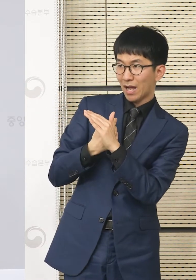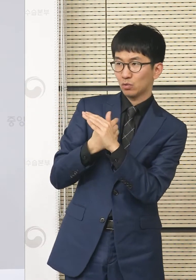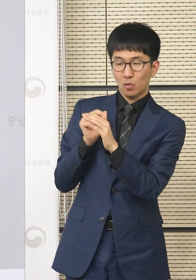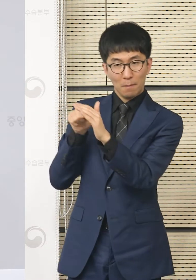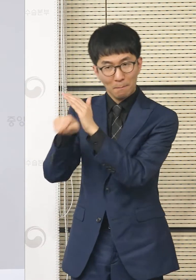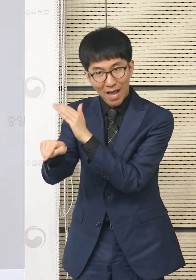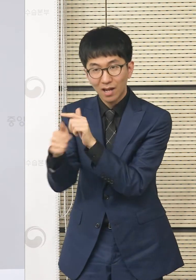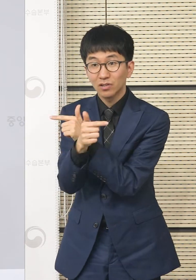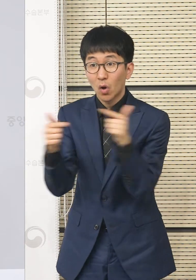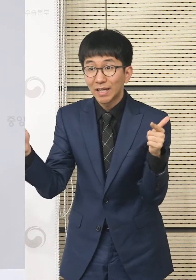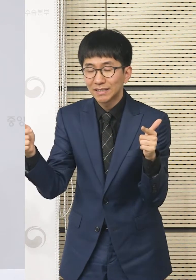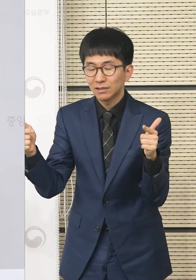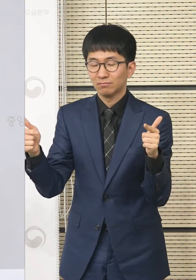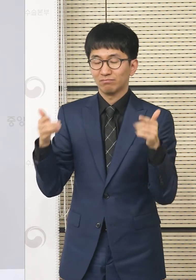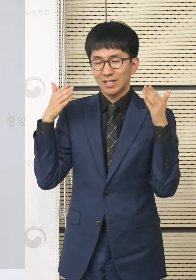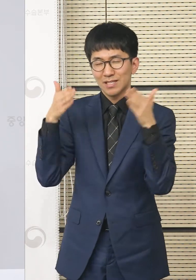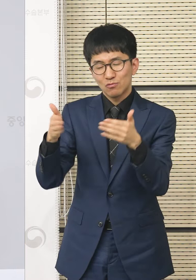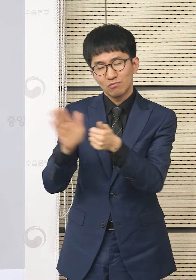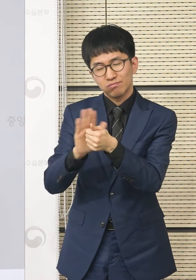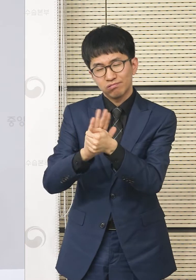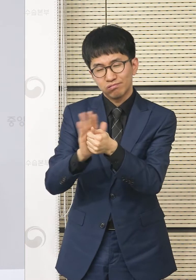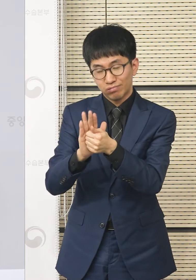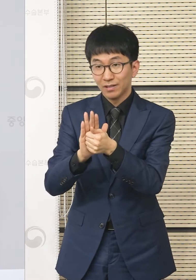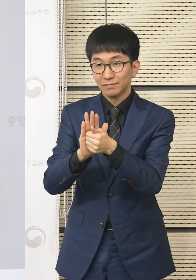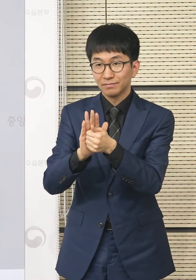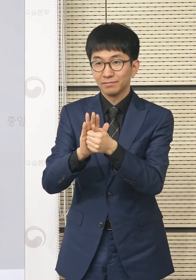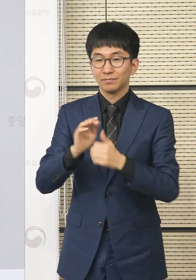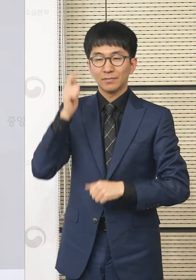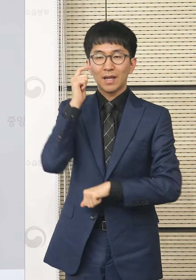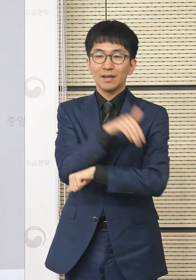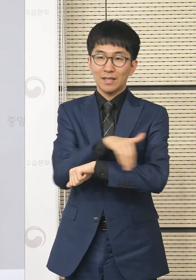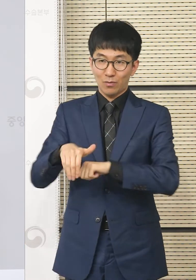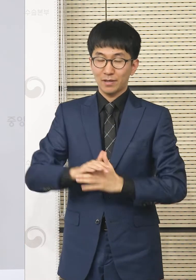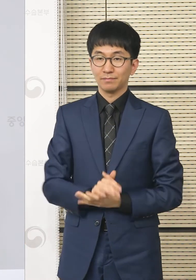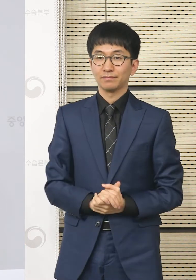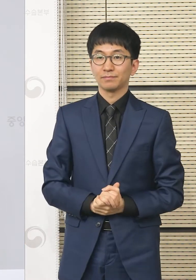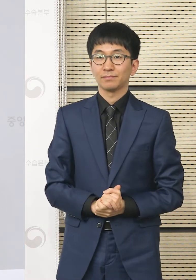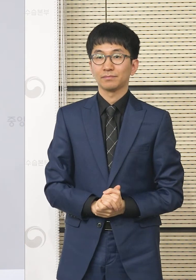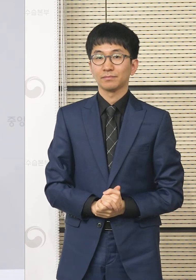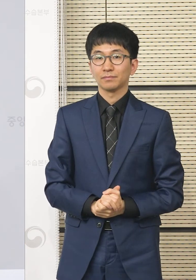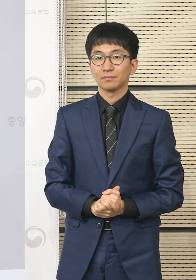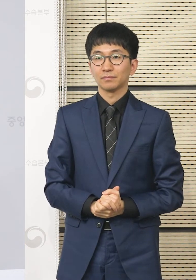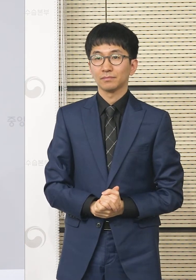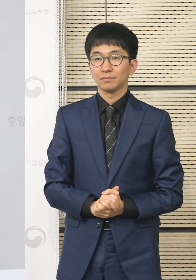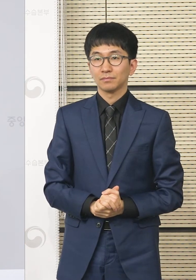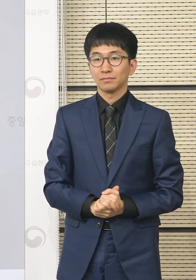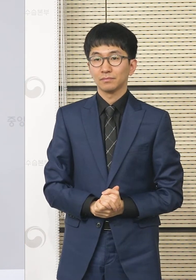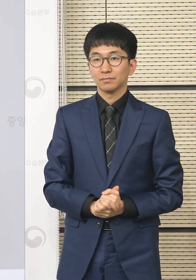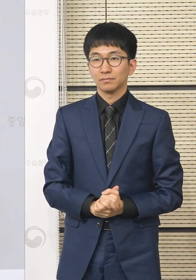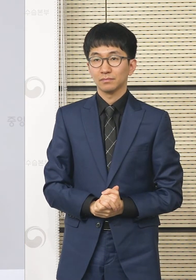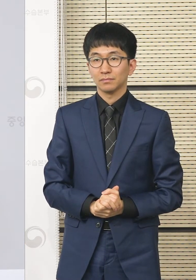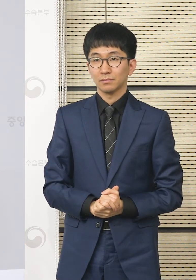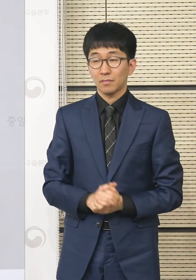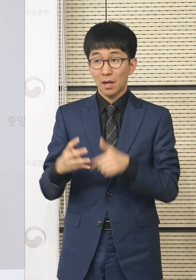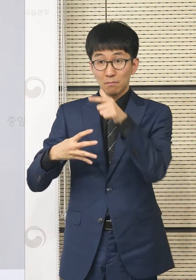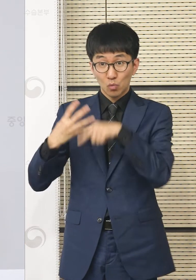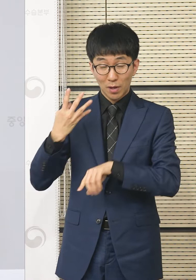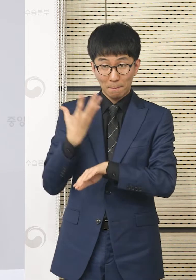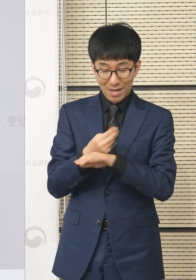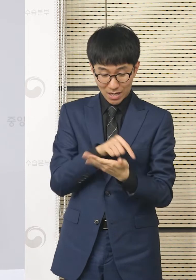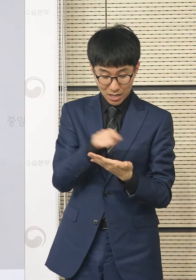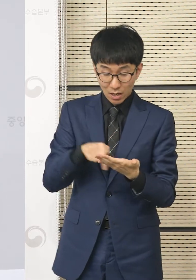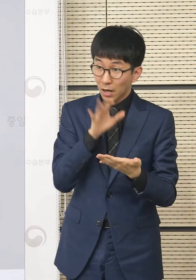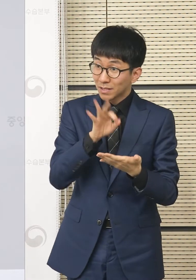방문 여부 등을 확인하는 등 보다 집중적인 사후 관리를 실시하게 될 예정입니다. 또한 이